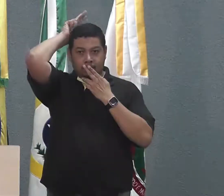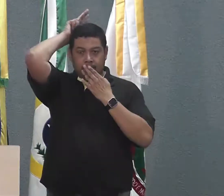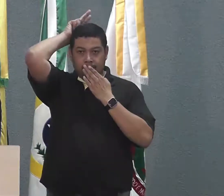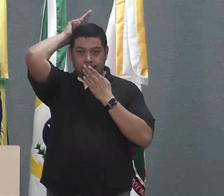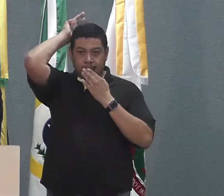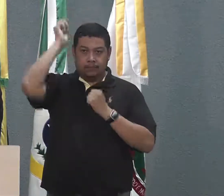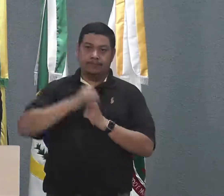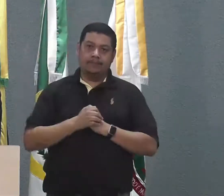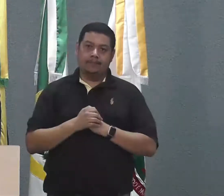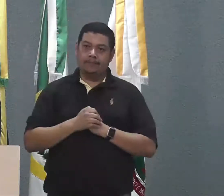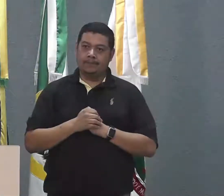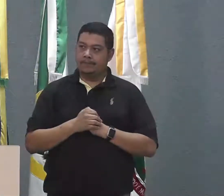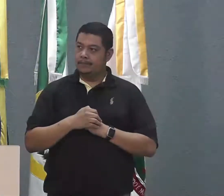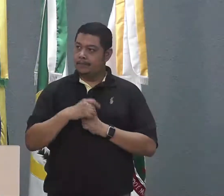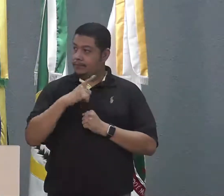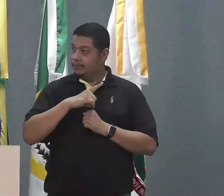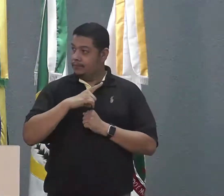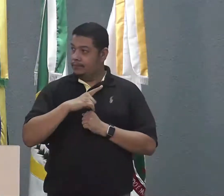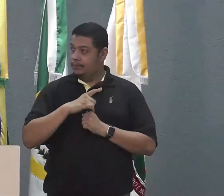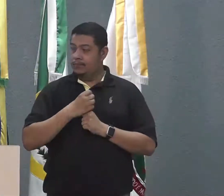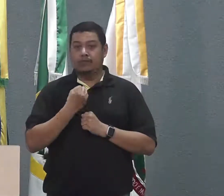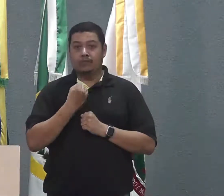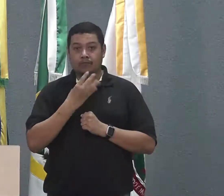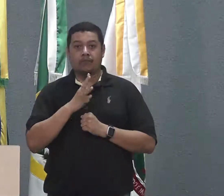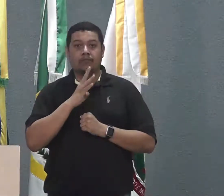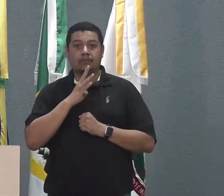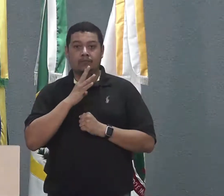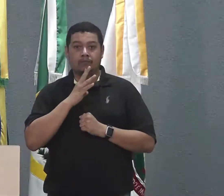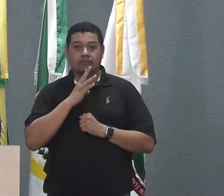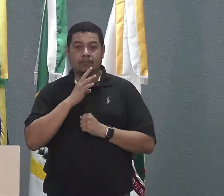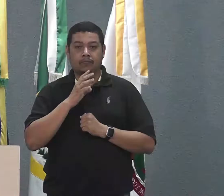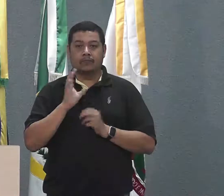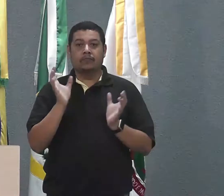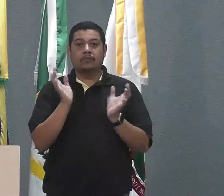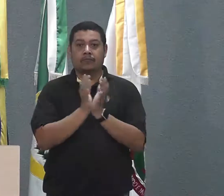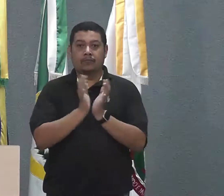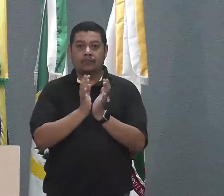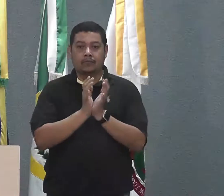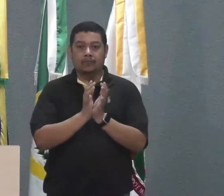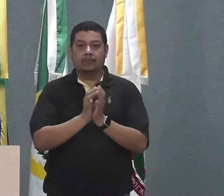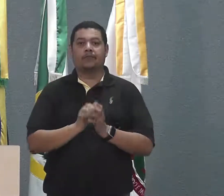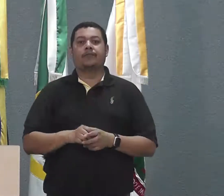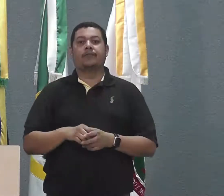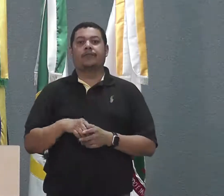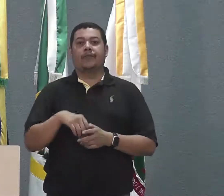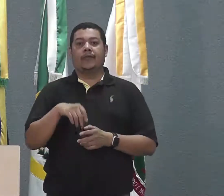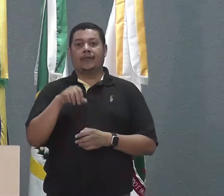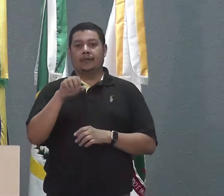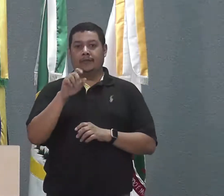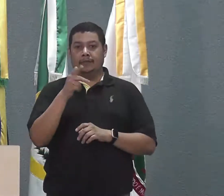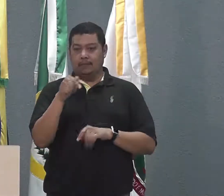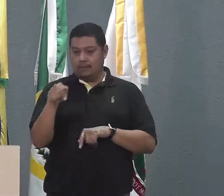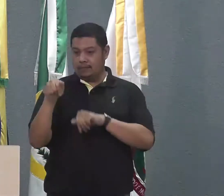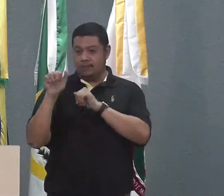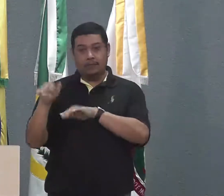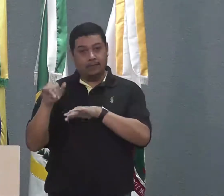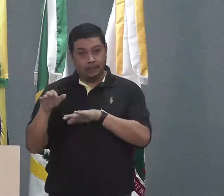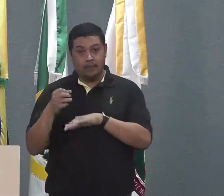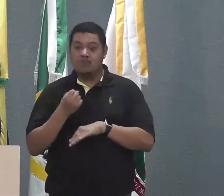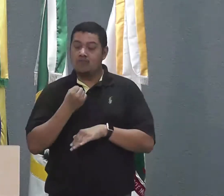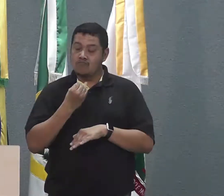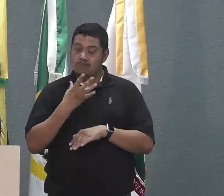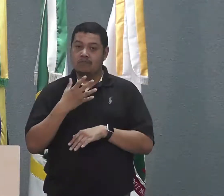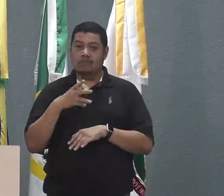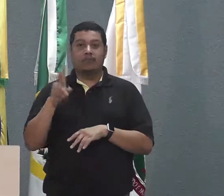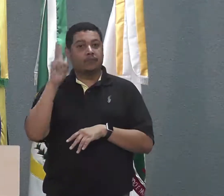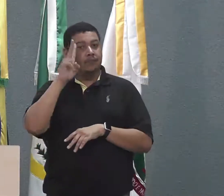de setembro, povo suruí de Cacoal. E aqui fica também o meu reconhecimento pelo trabalho, pela história do povo indígena do